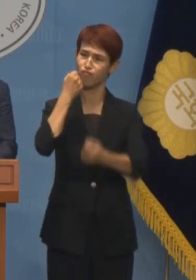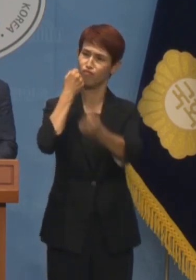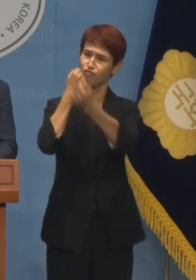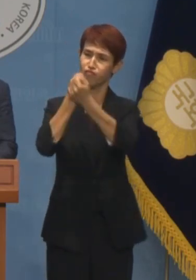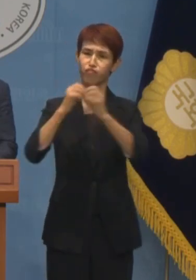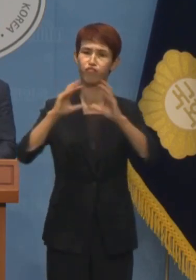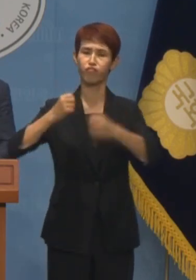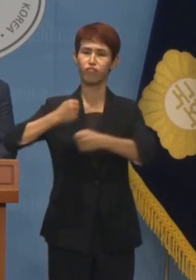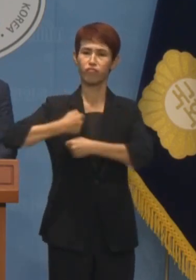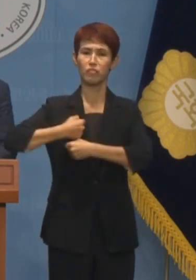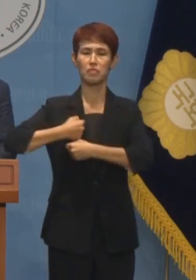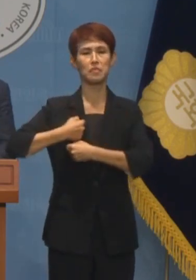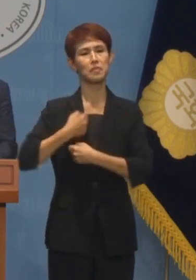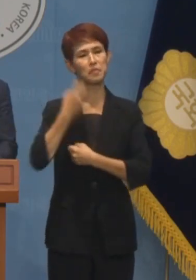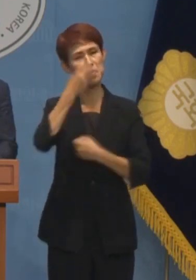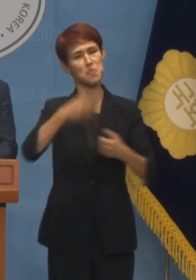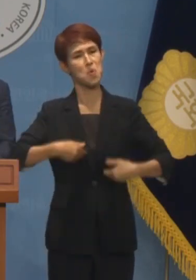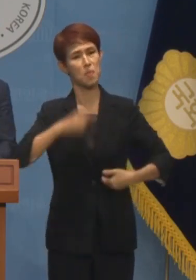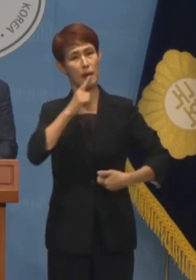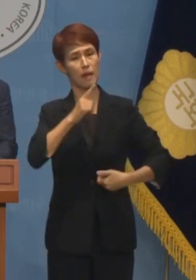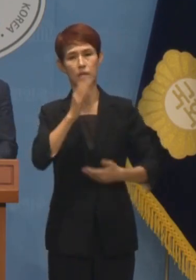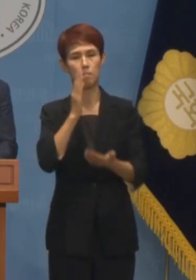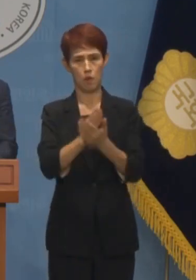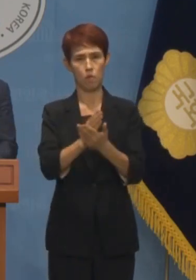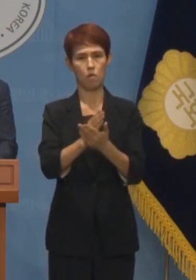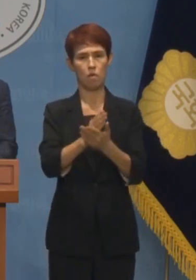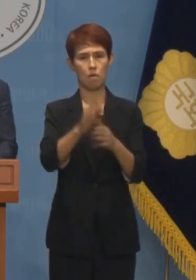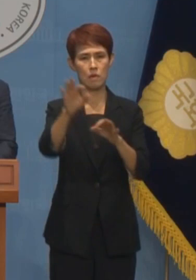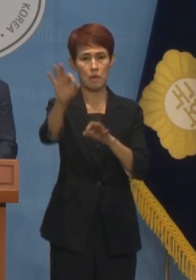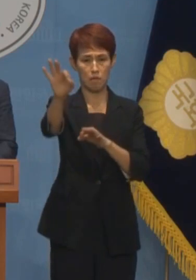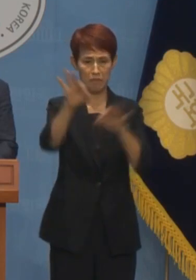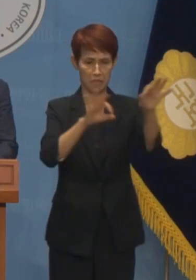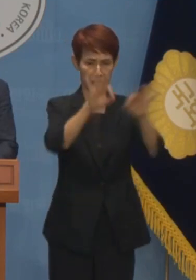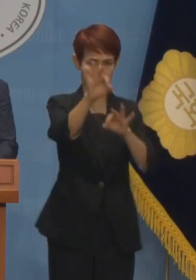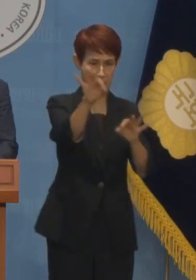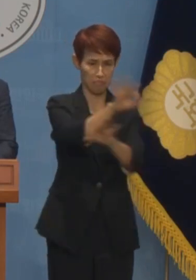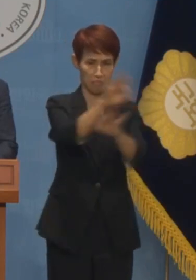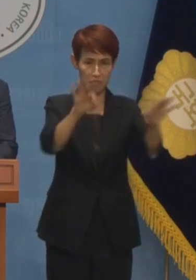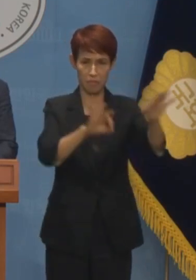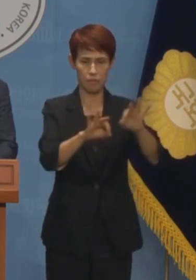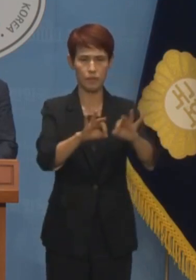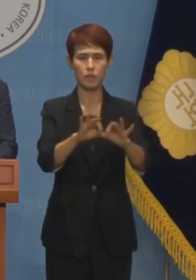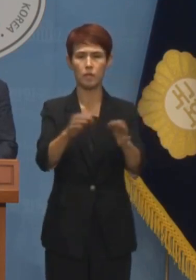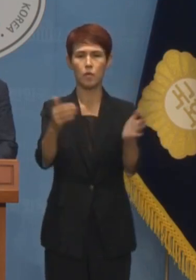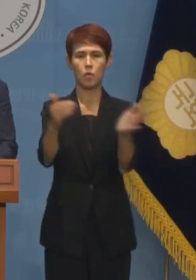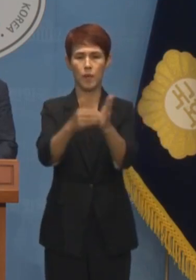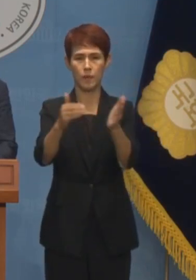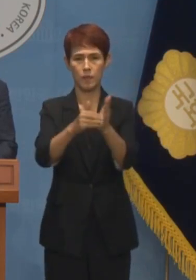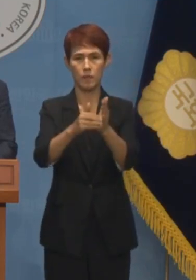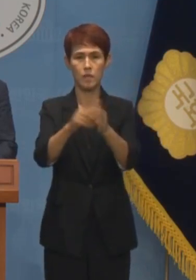대지 말고 지금이라도 돌려막기식 인사지명을 철회하고 특검을